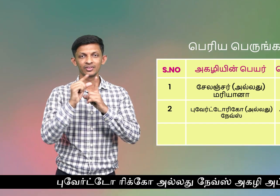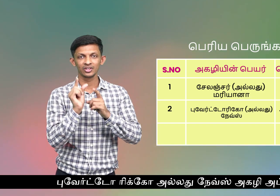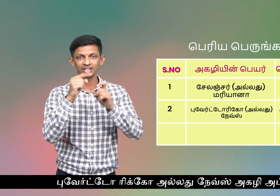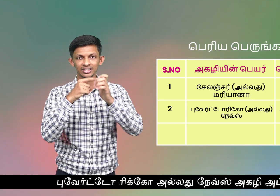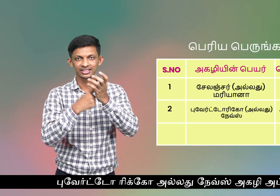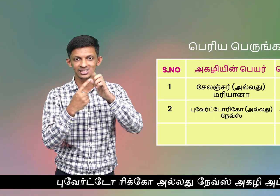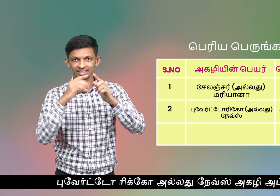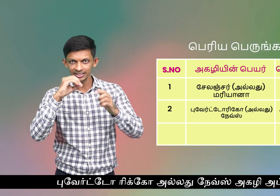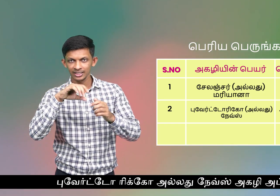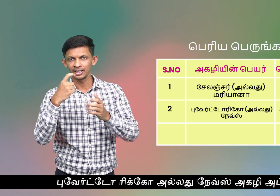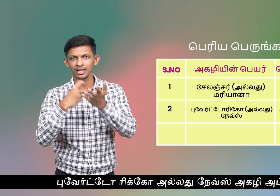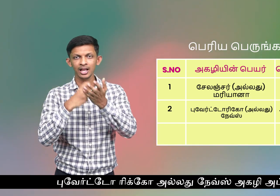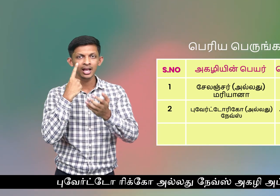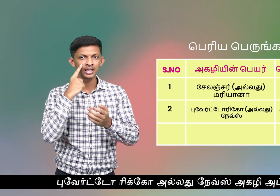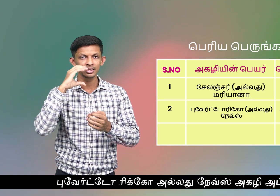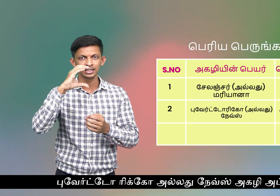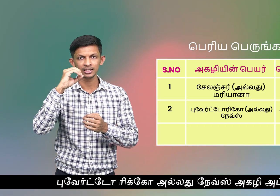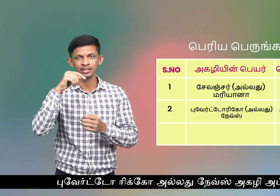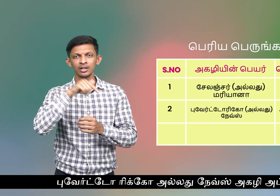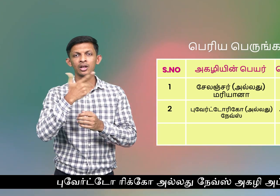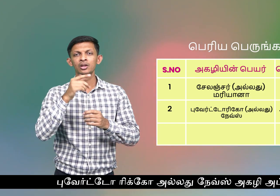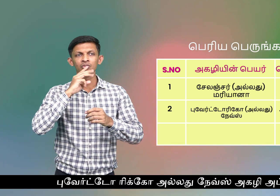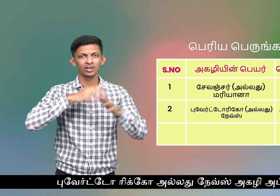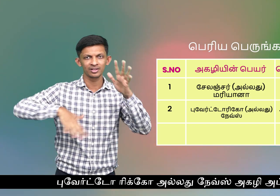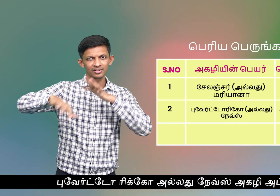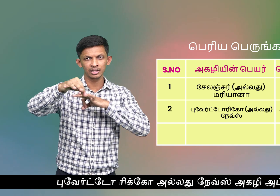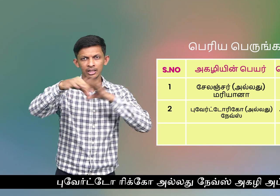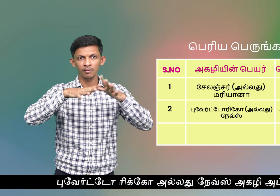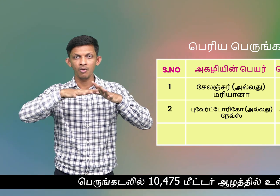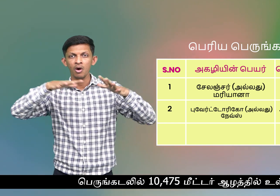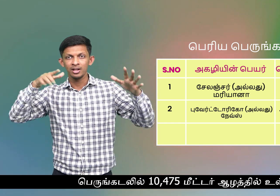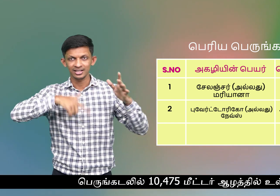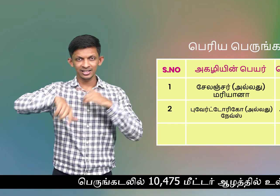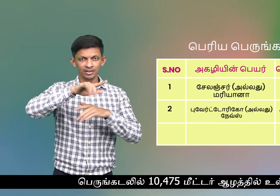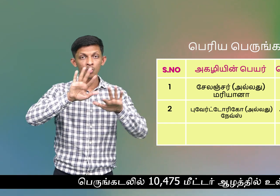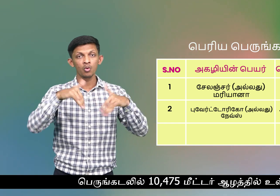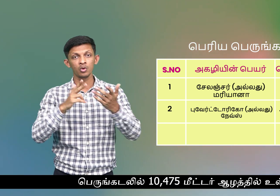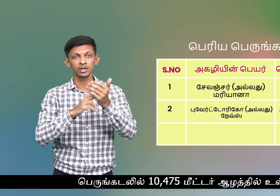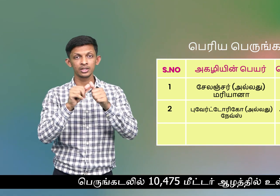புவேர்ட்டோ ரிக்கோ அல்லது நேவ்ஸ் அகழி அட்லாண்டிக் பெருங்கடலில்